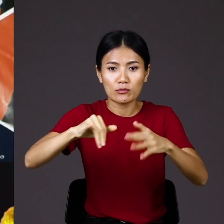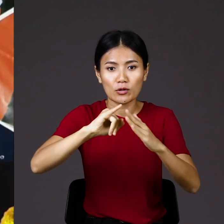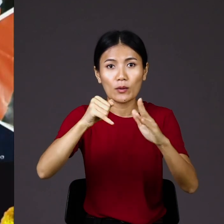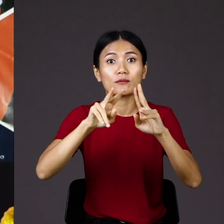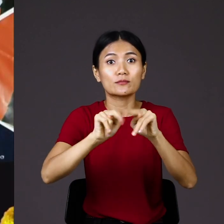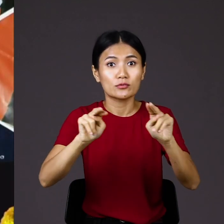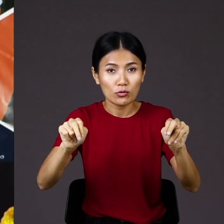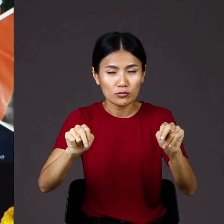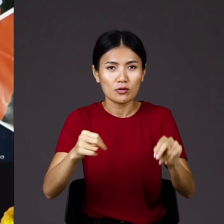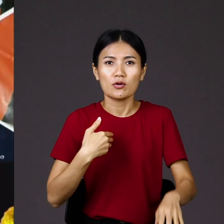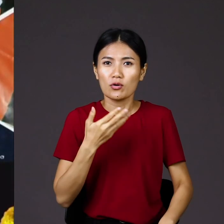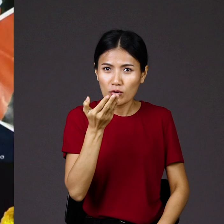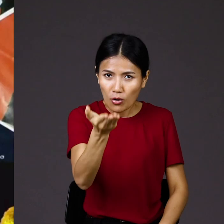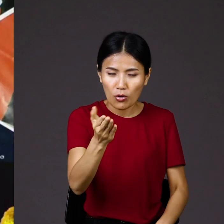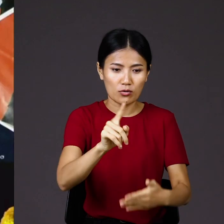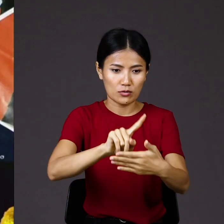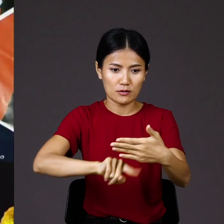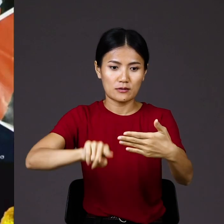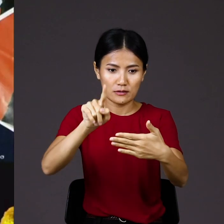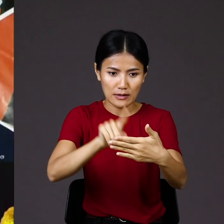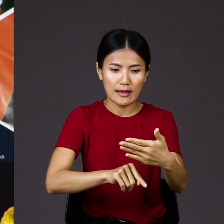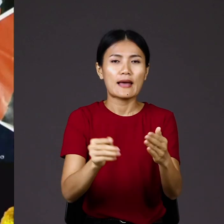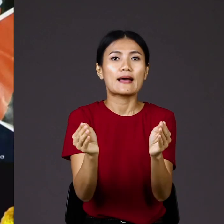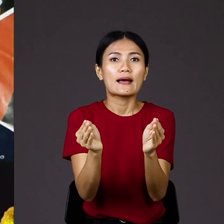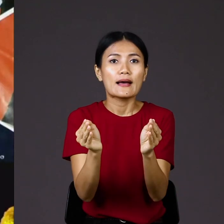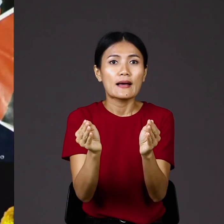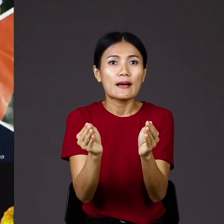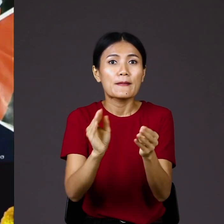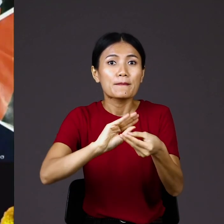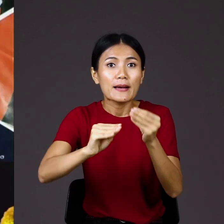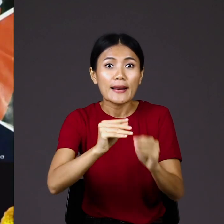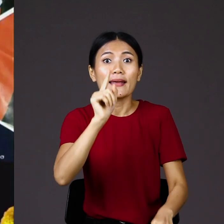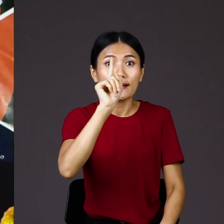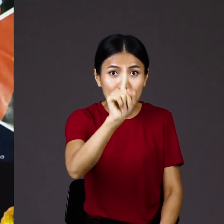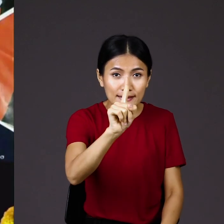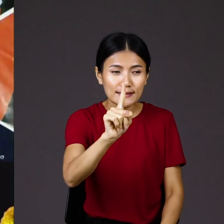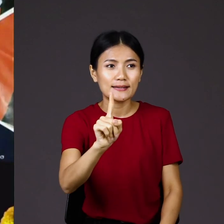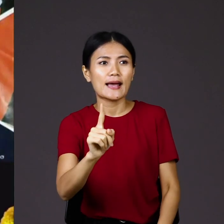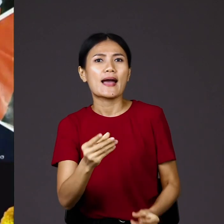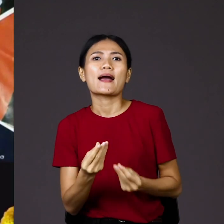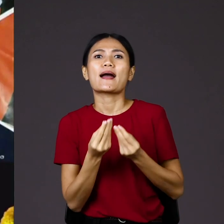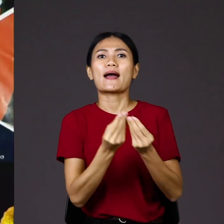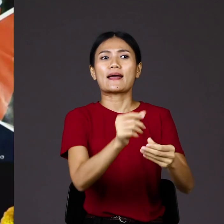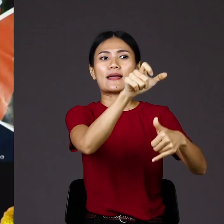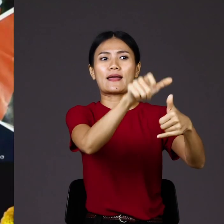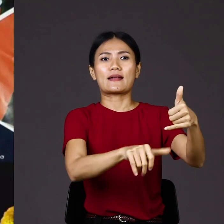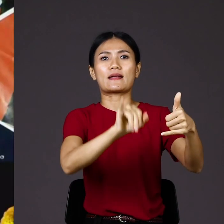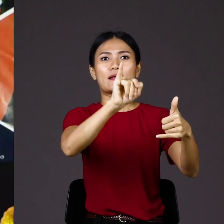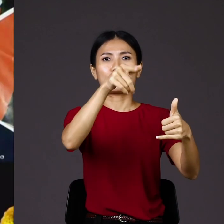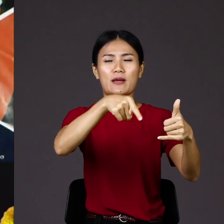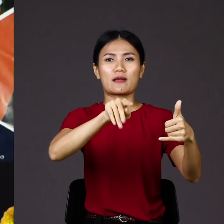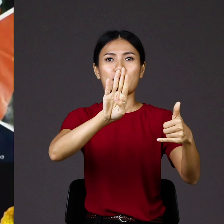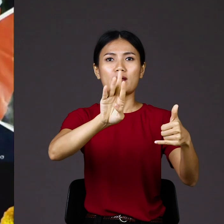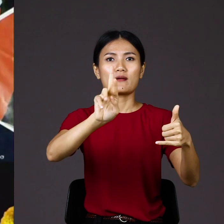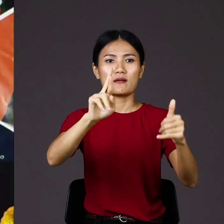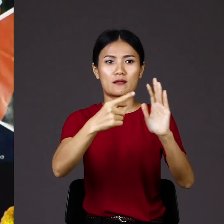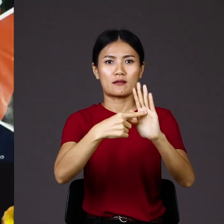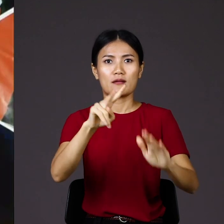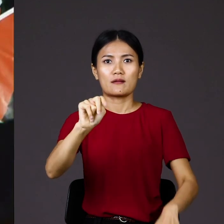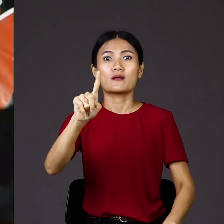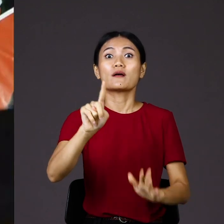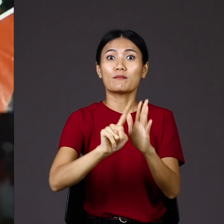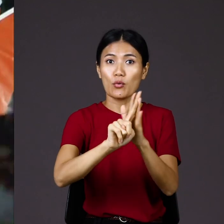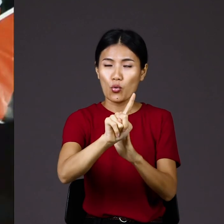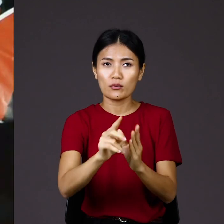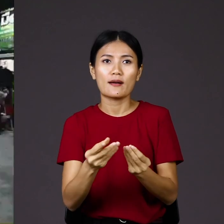าคมนี้ชาวนนทบุรีออกมาใช้สิทธิ์ใช้เสียงกาหมายเลขหนึ่งให้ไพบูลย์กิจวรวุฒิเป็นนายกอบ